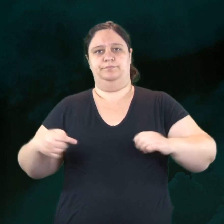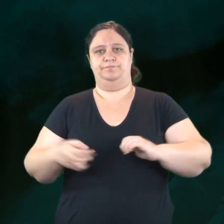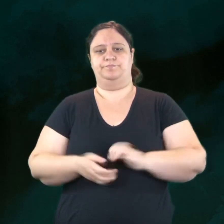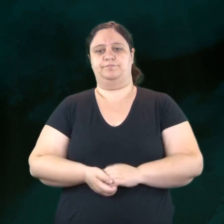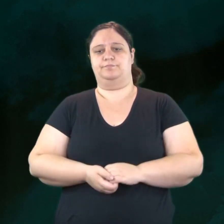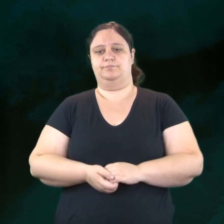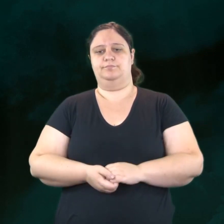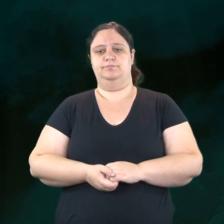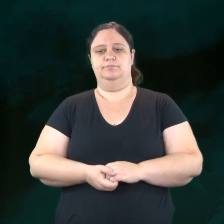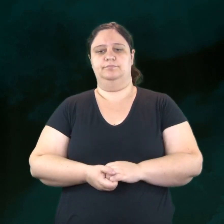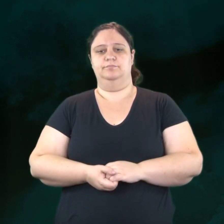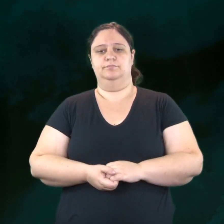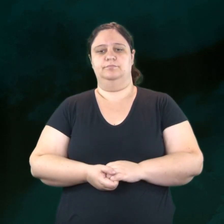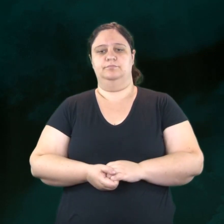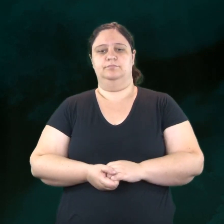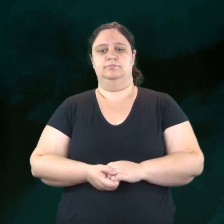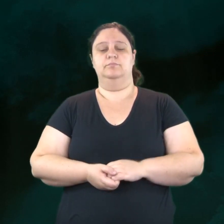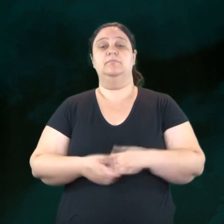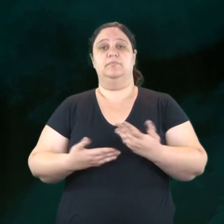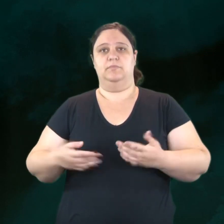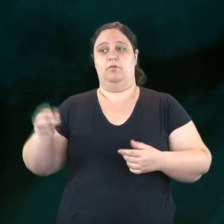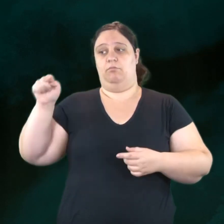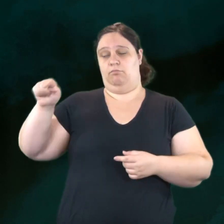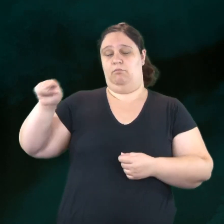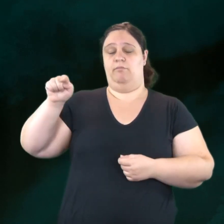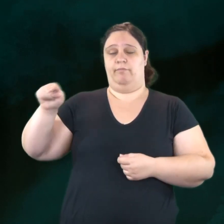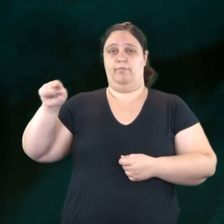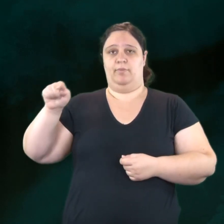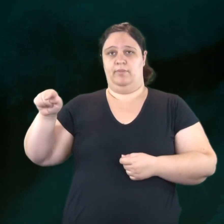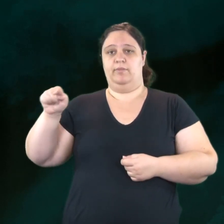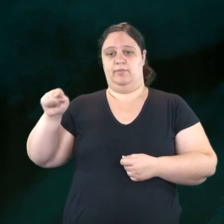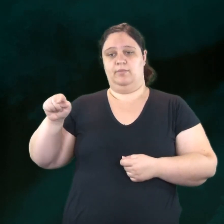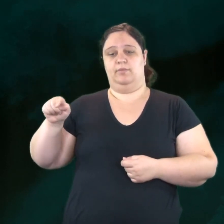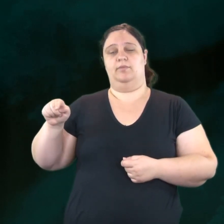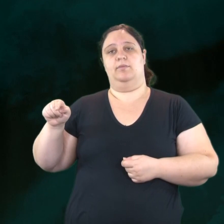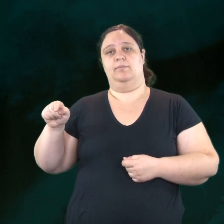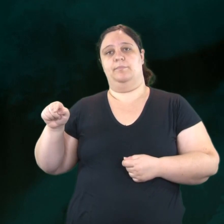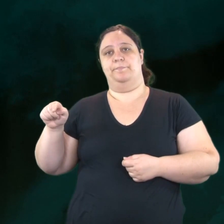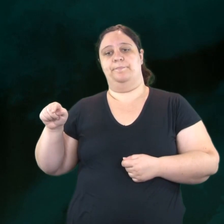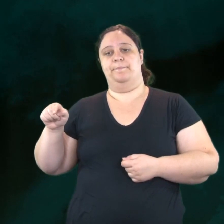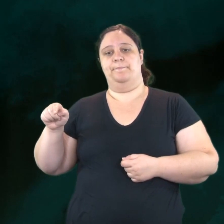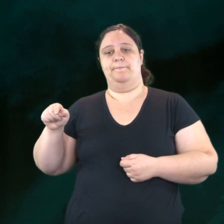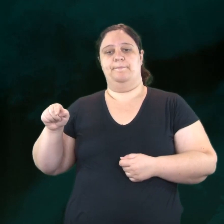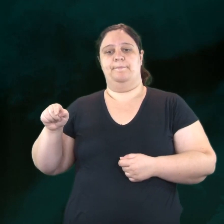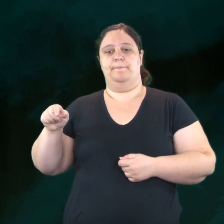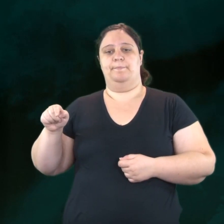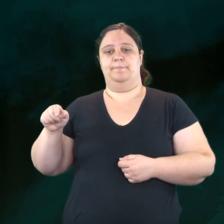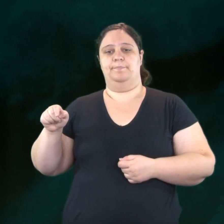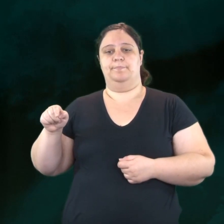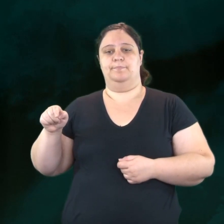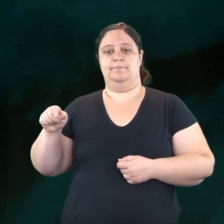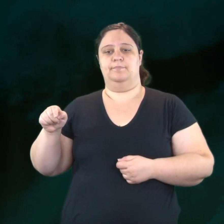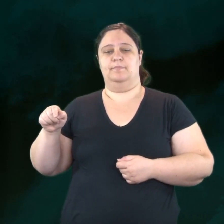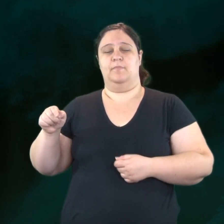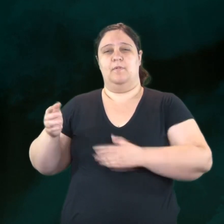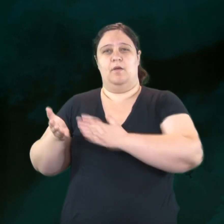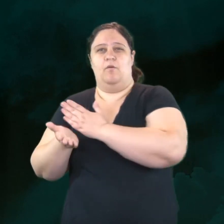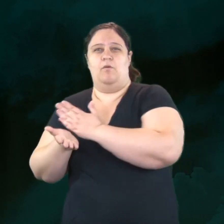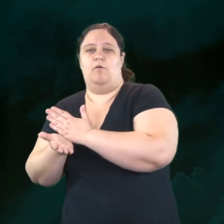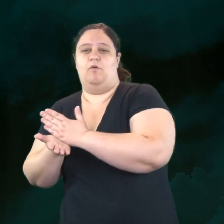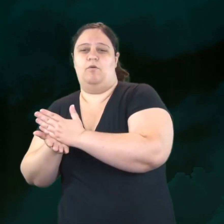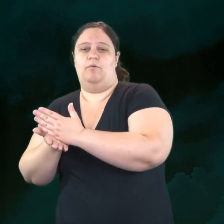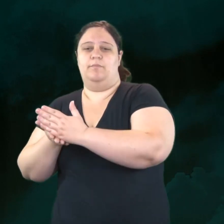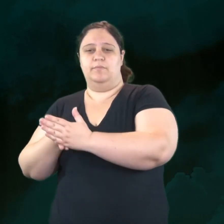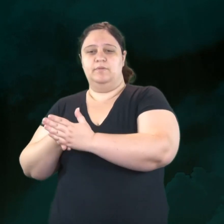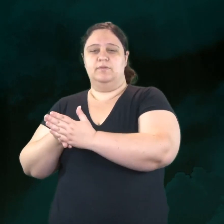e os de Atenas, eles eles iniciaram a